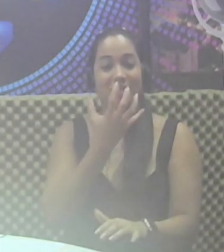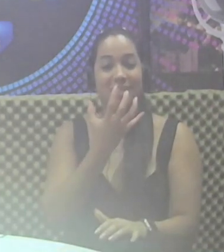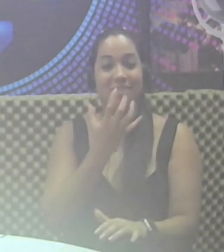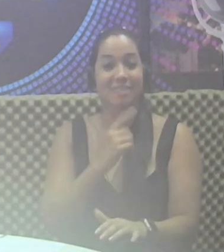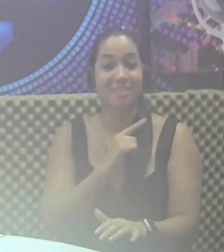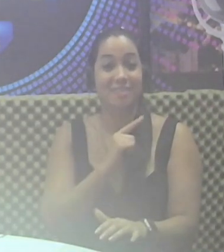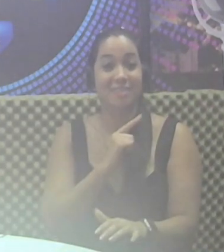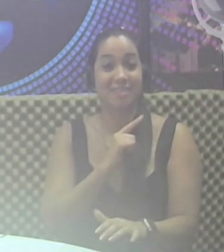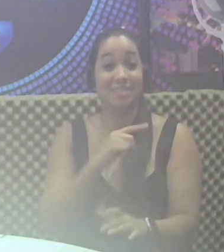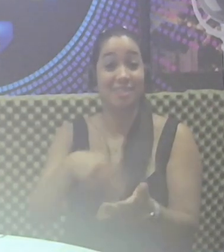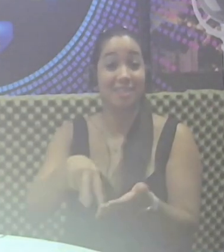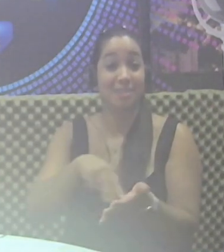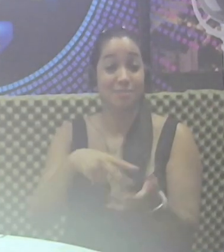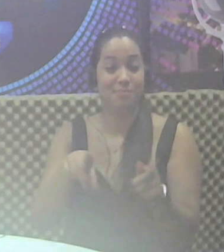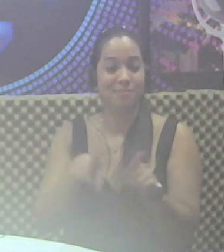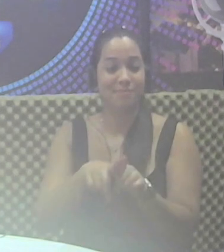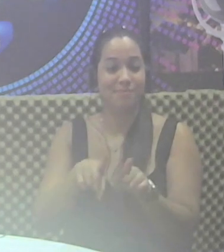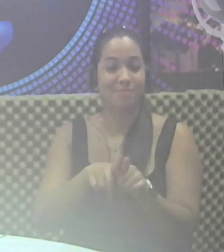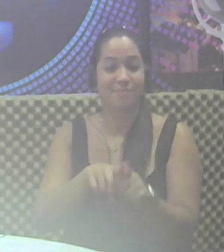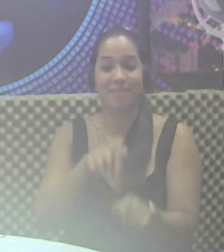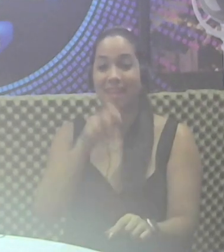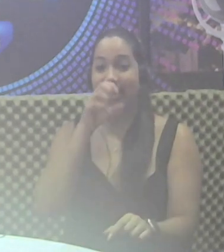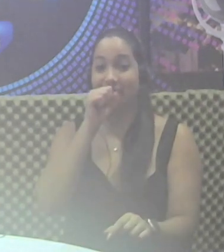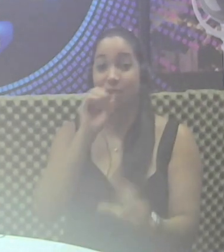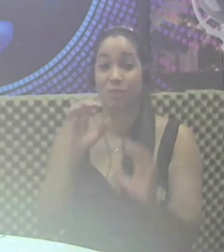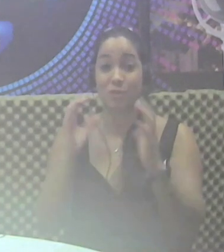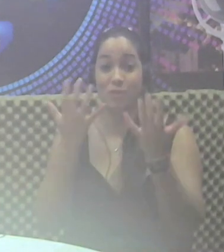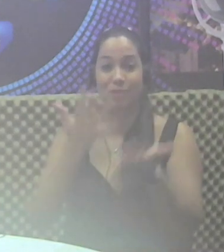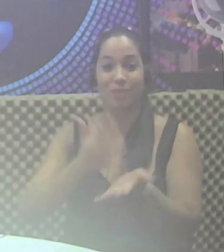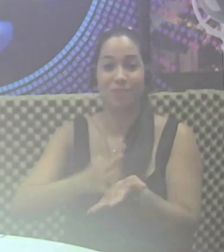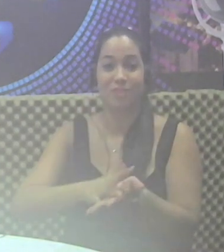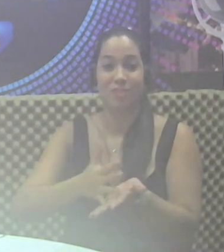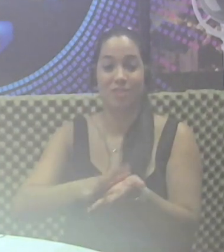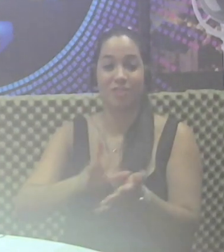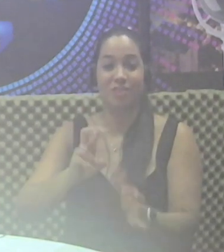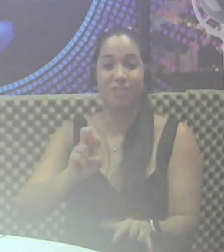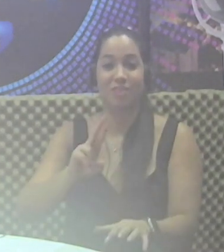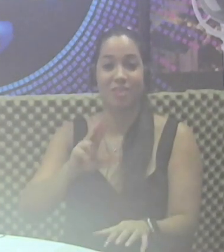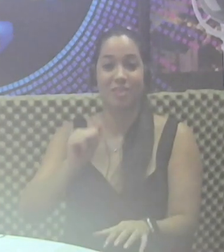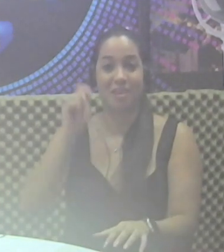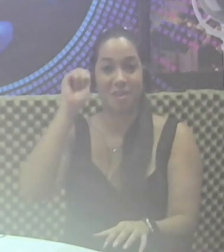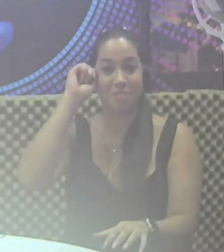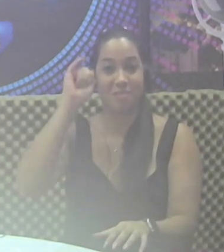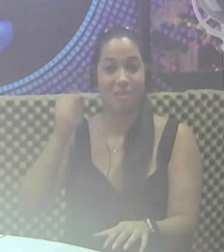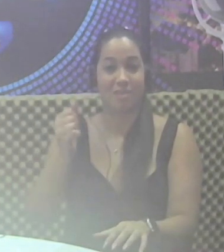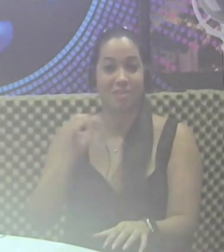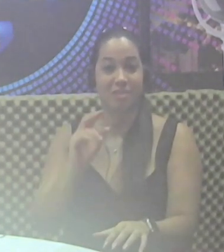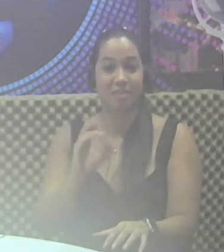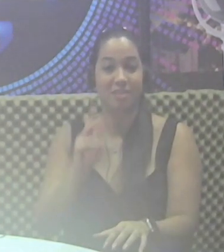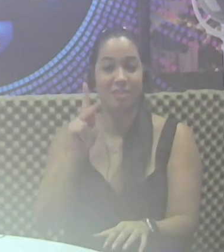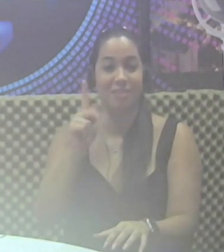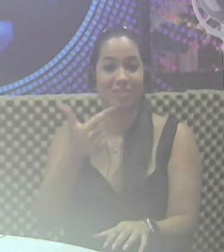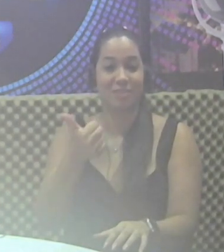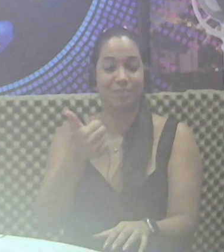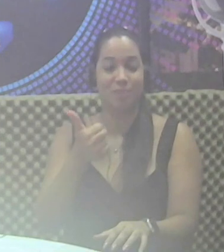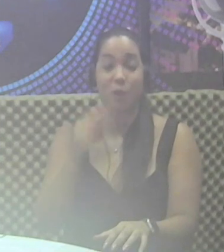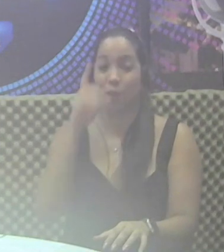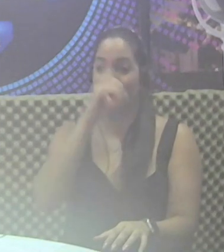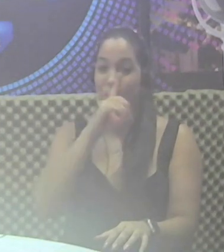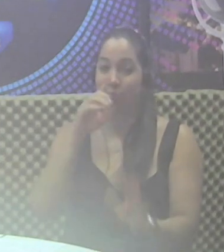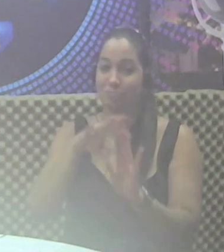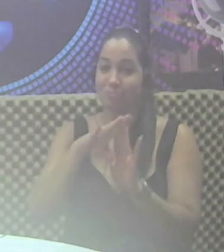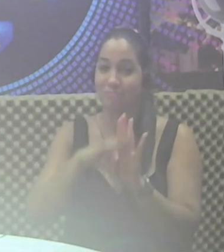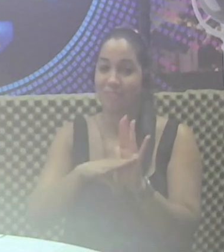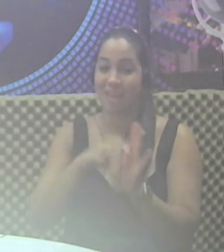musicais e de dança. No sábado tem show com samba de Vera e Blackjack 21. No domingo, os destaques são